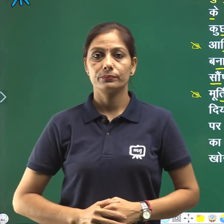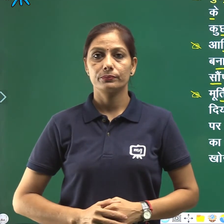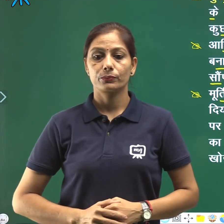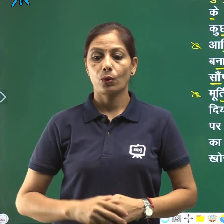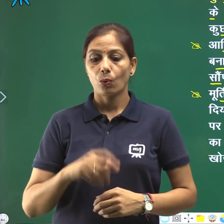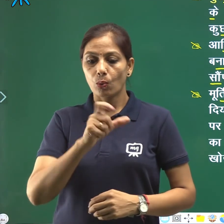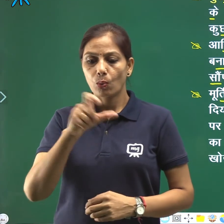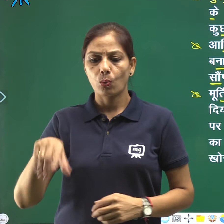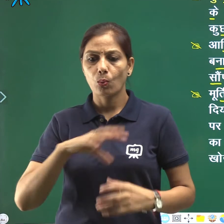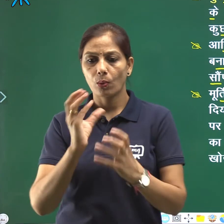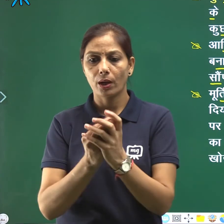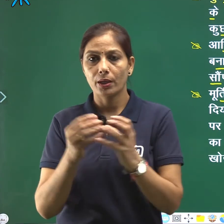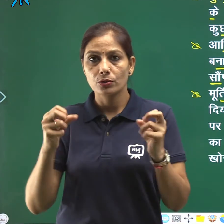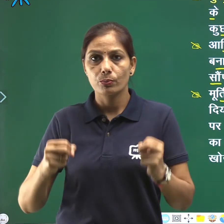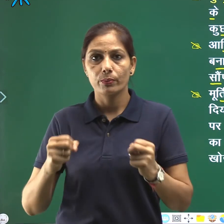कमेटी को